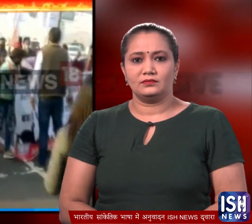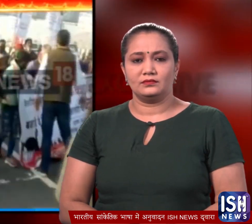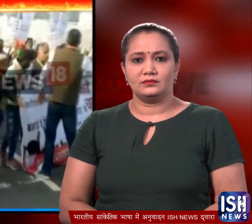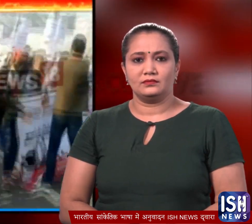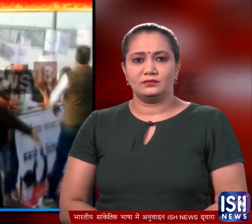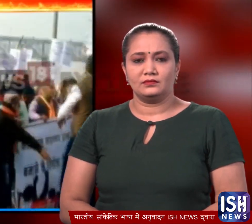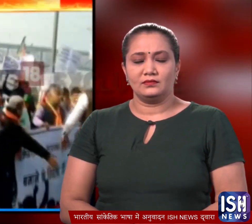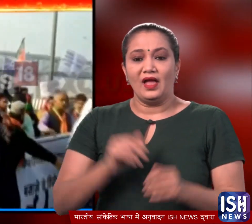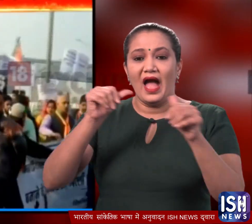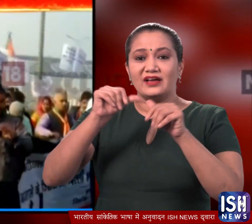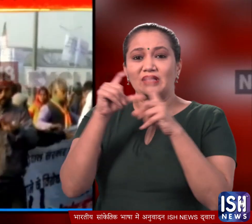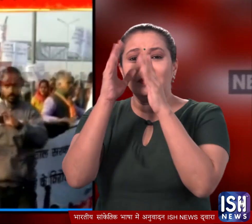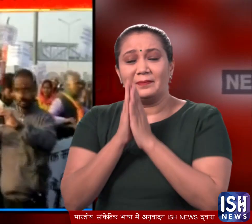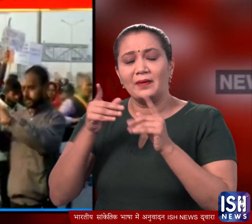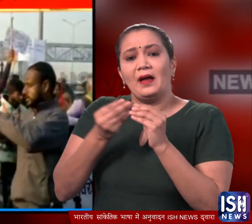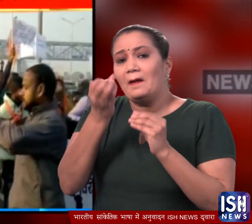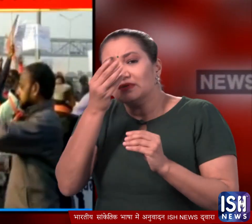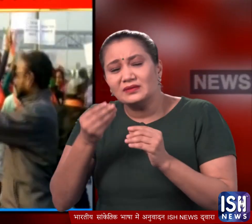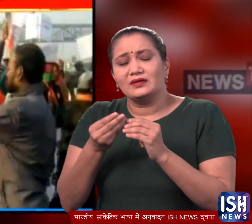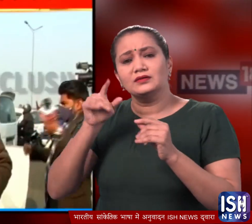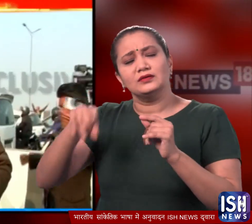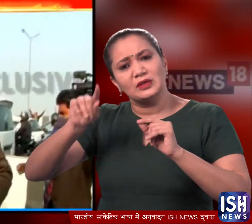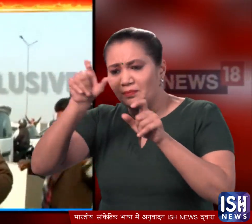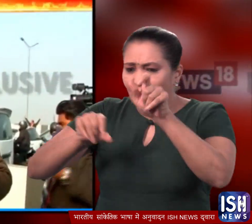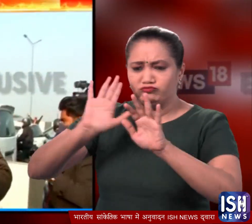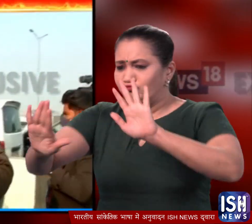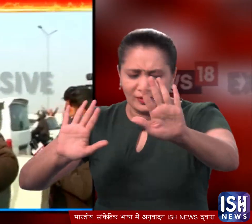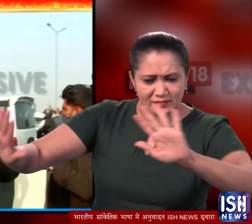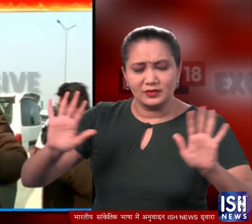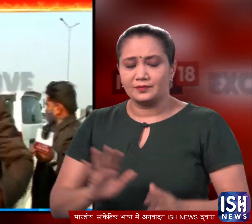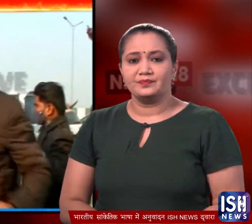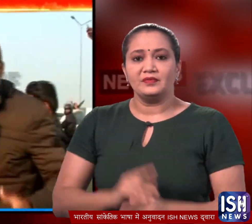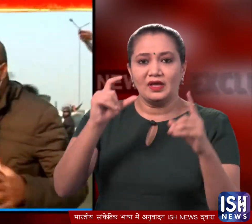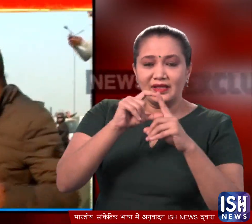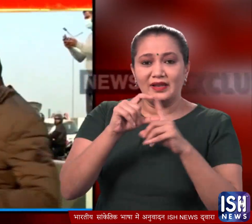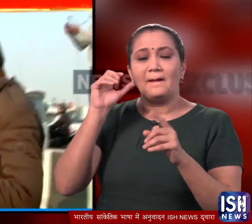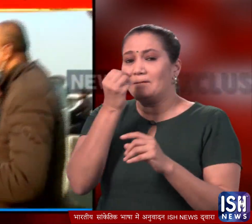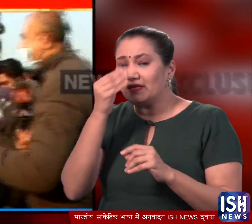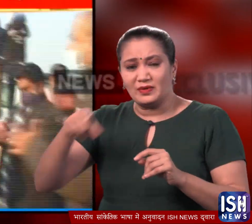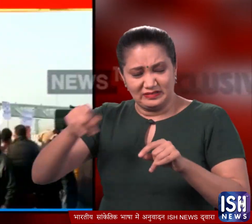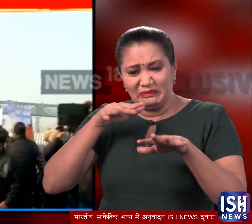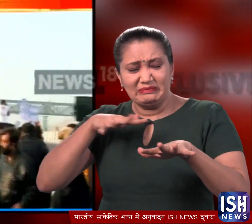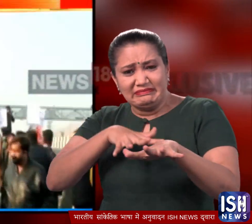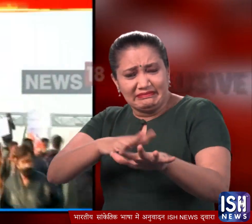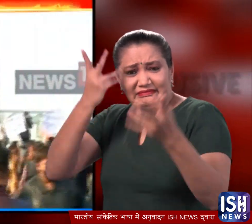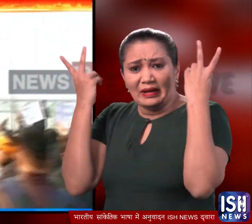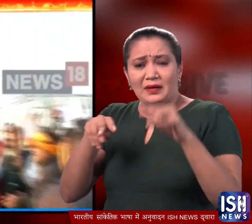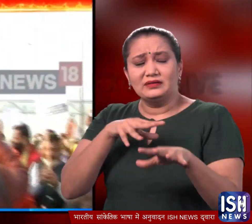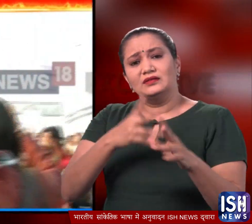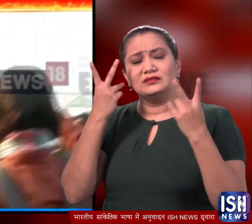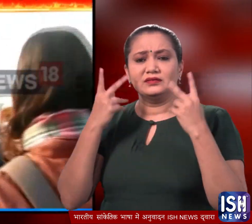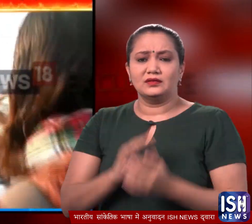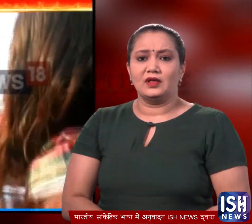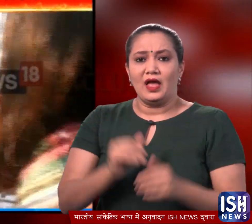अक्षरधाम के पास भी बीजेपी कार्यकर्ताओं ने आने जाने वालों को रोक दिया। दिल्ली बीजेपी ने चक्का जाम का ऐलान किया है। अक्षरधाम के